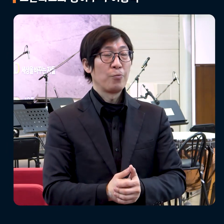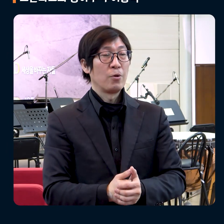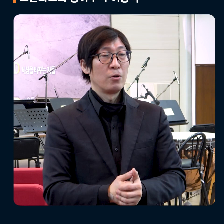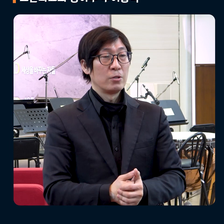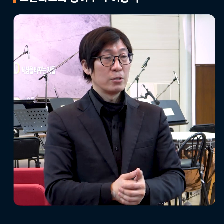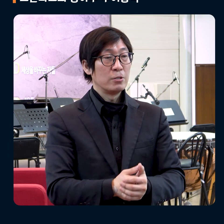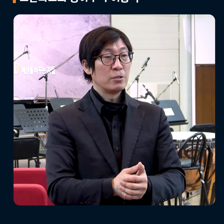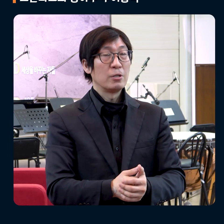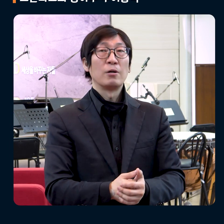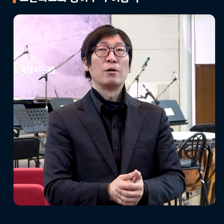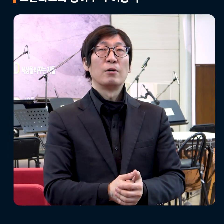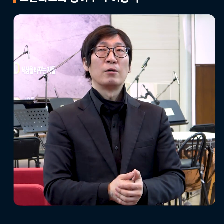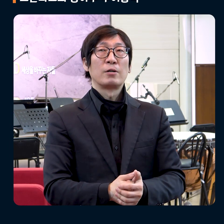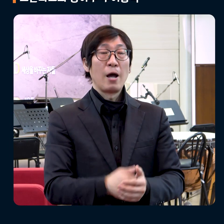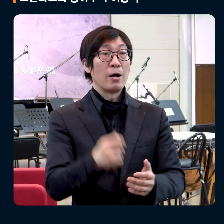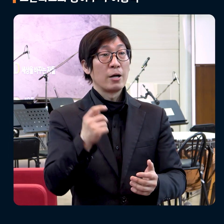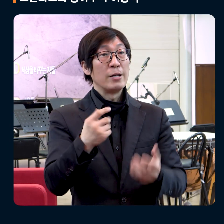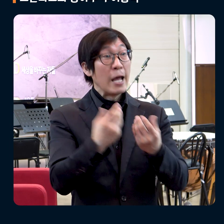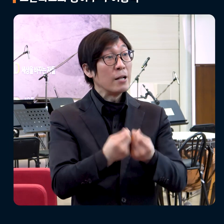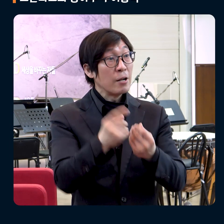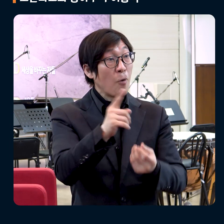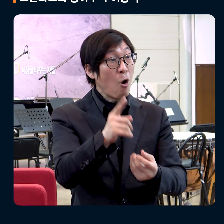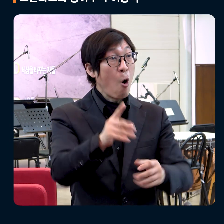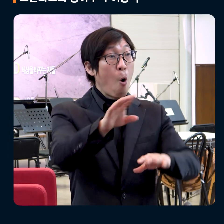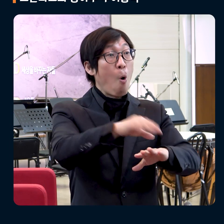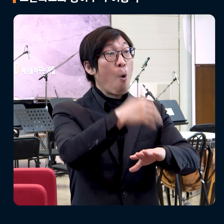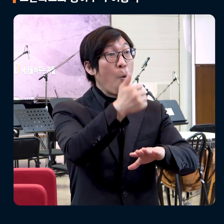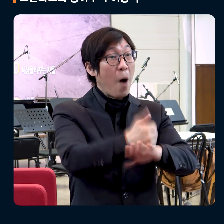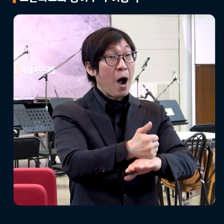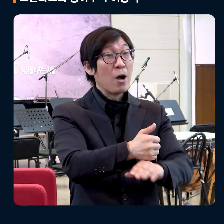주로 문건들을 보면 왕의 장례식